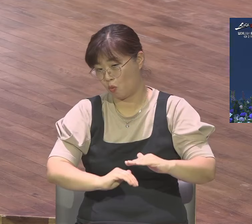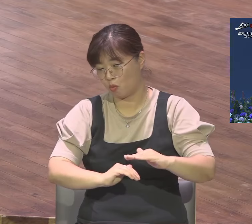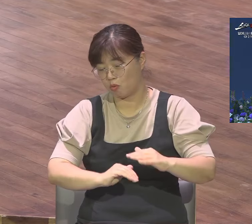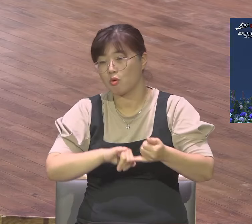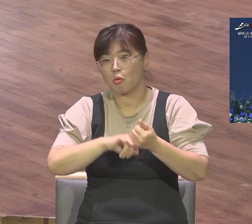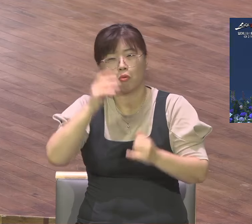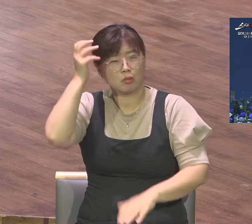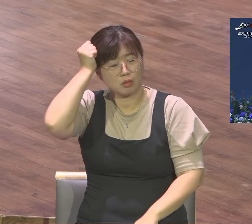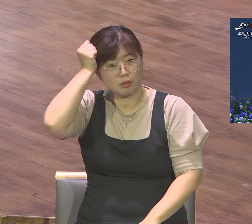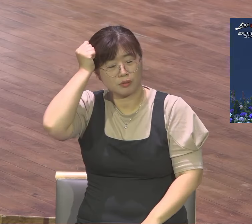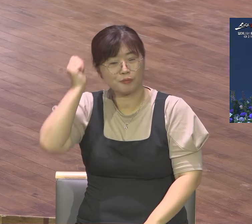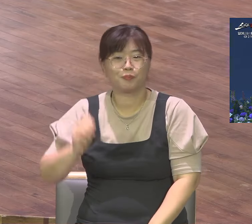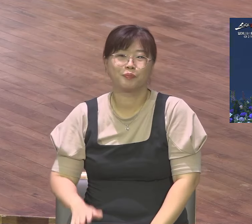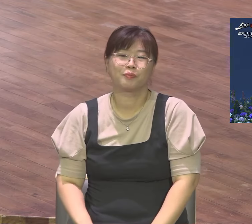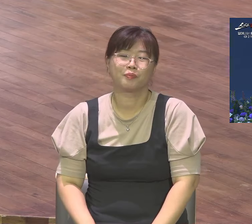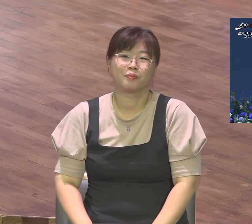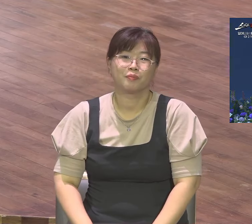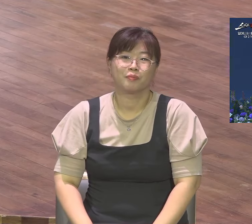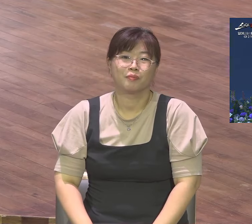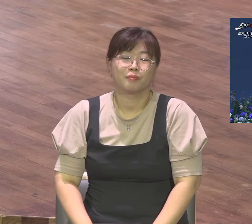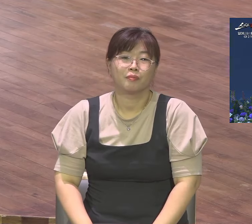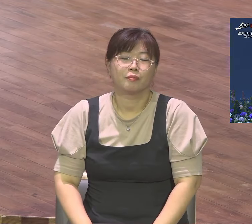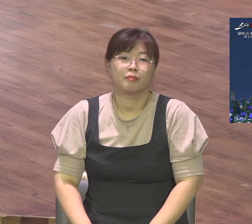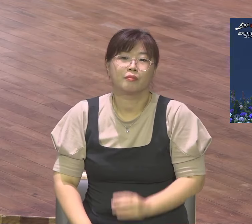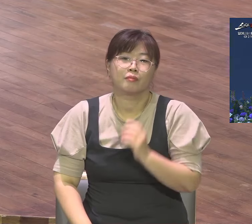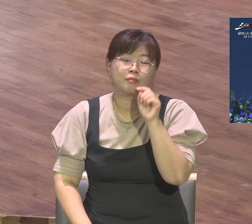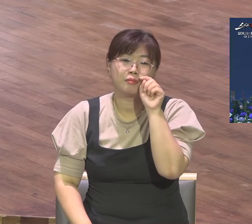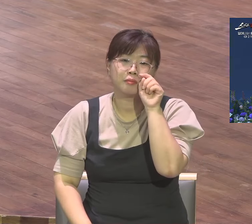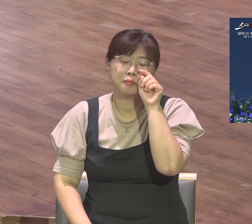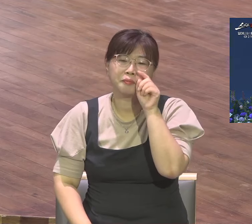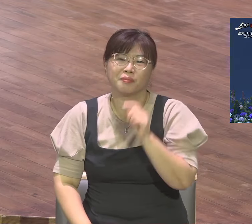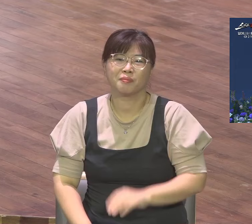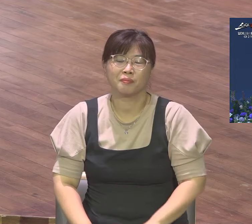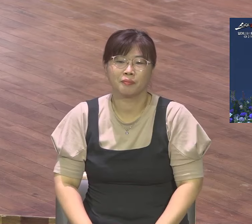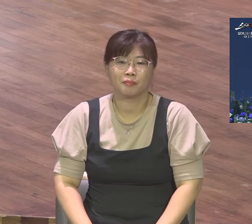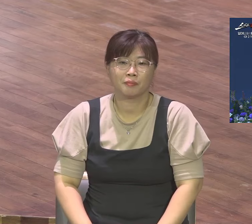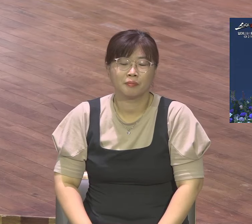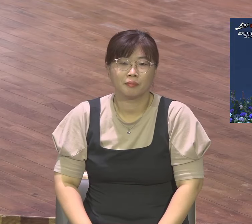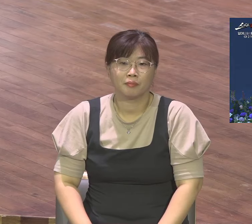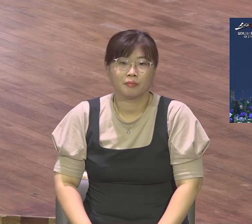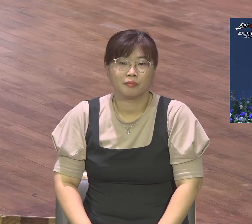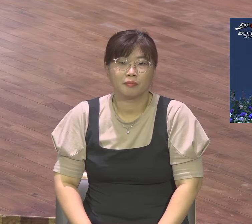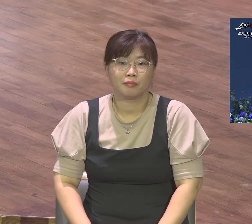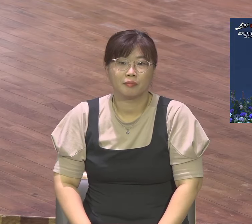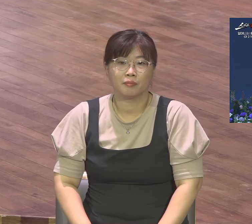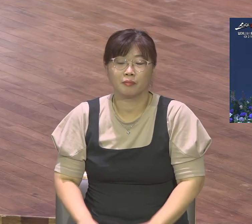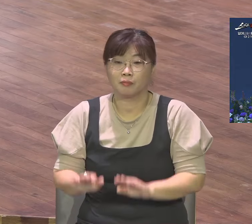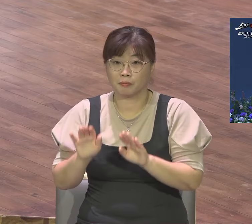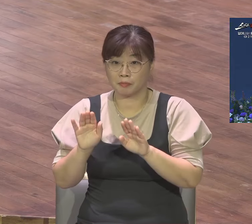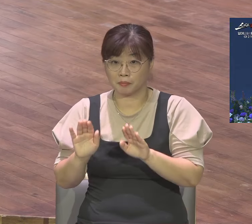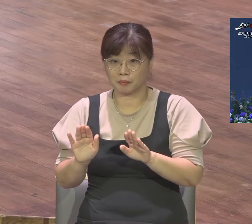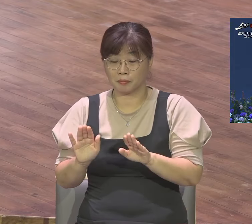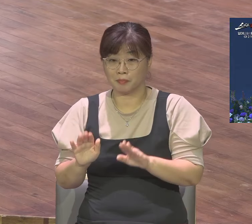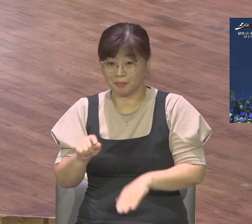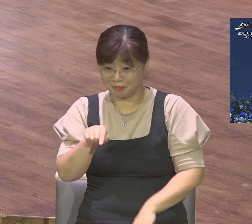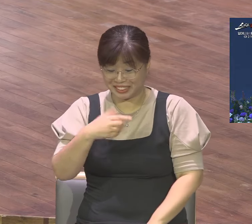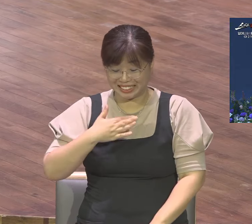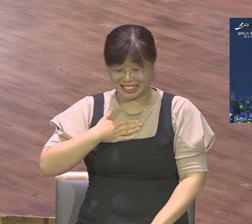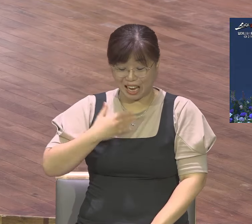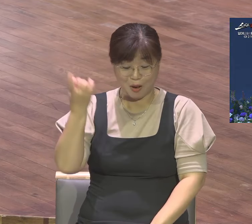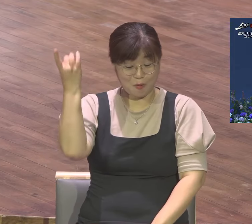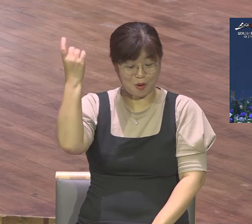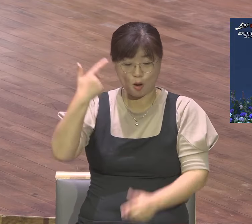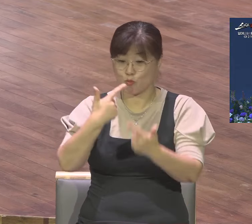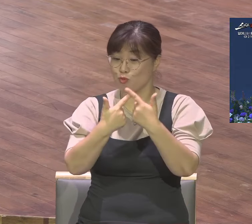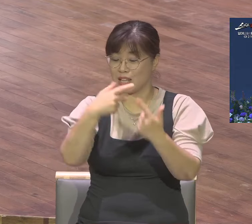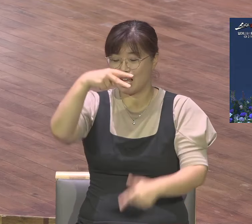지금도 하고 있어. 우리 너무 몰랐어요. 수십 년 지났기 때문에 안 할 줄 알았대. 유치장도 그대로 하고 있고.